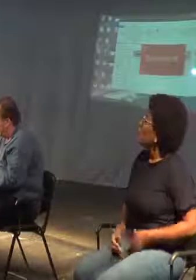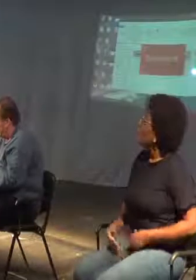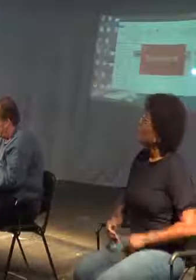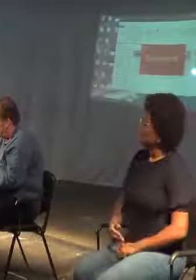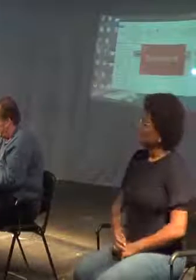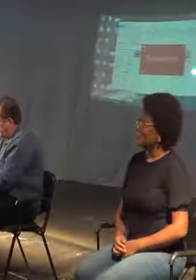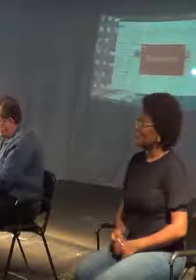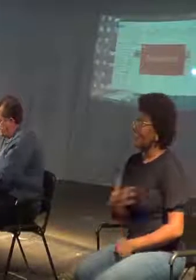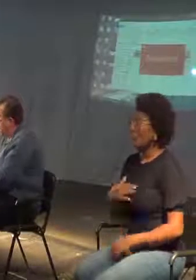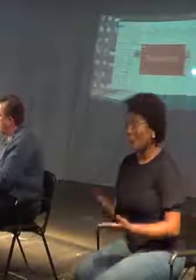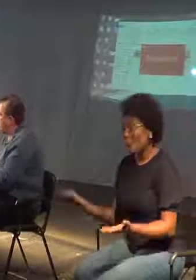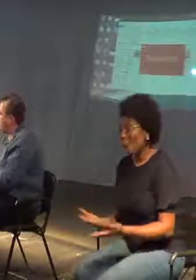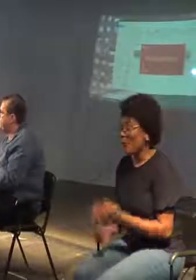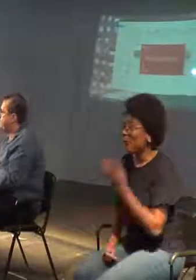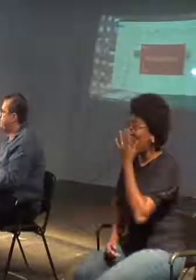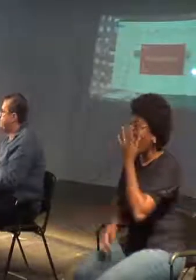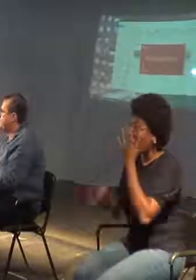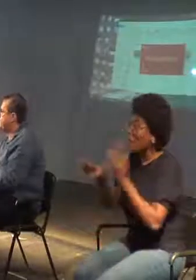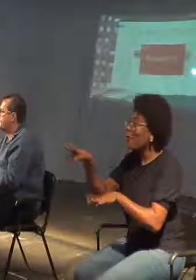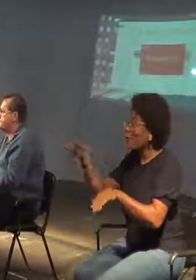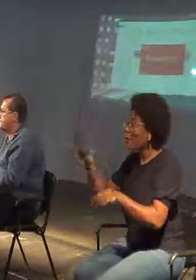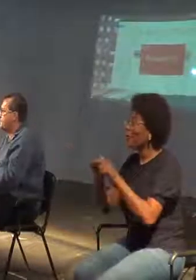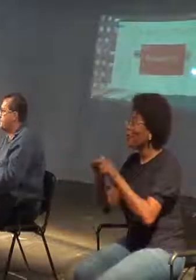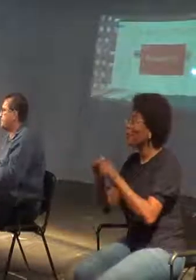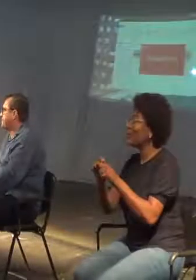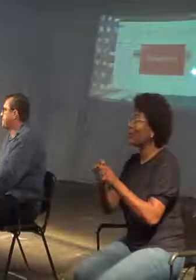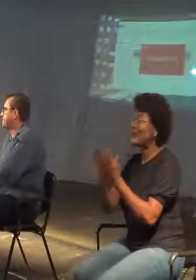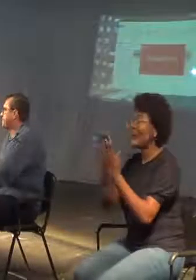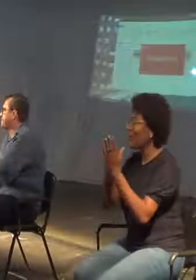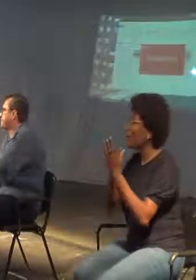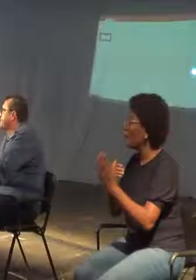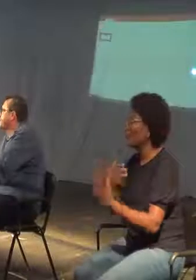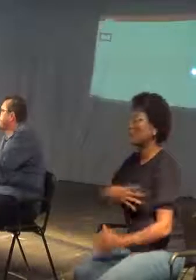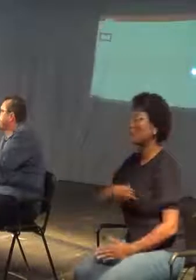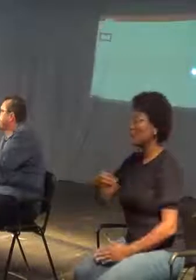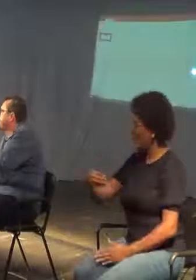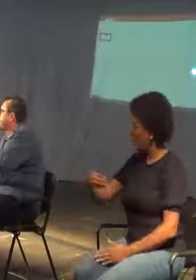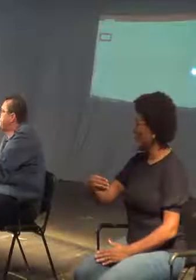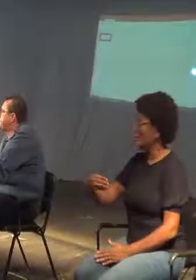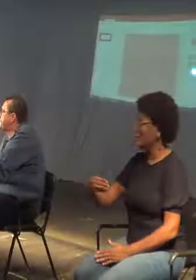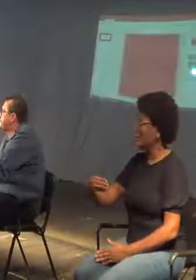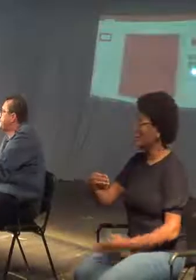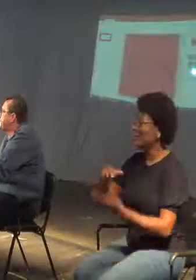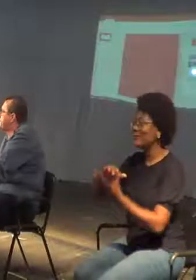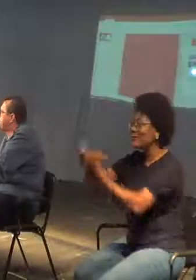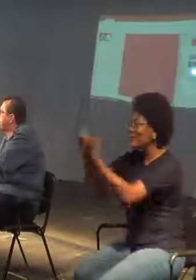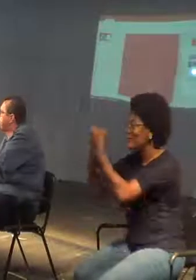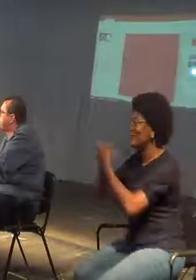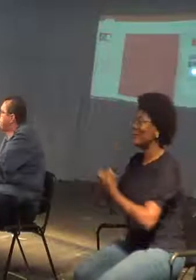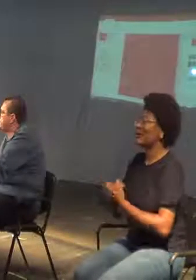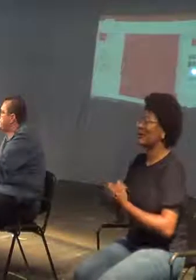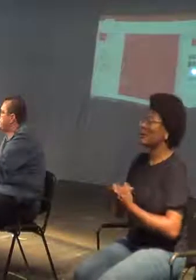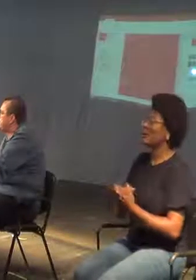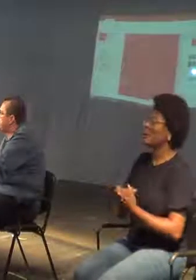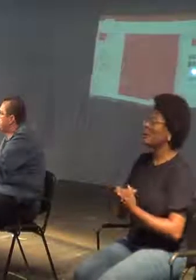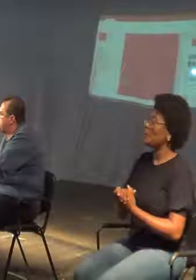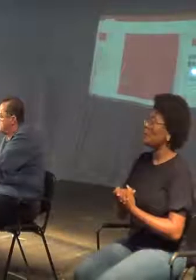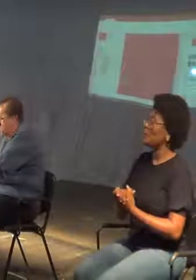Vou imitar minha filha nessa saudação. Perdi com ela esses dias, ela teve aqui de